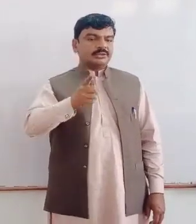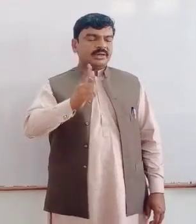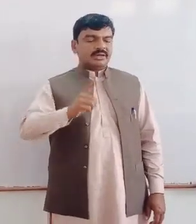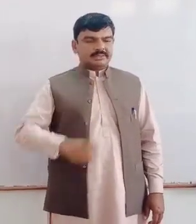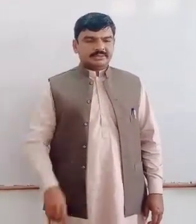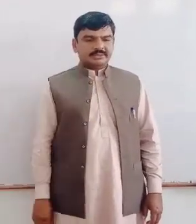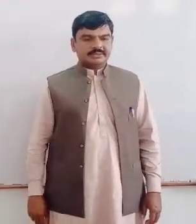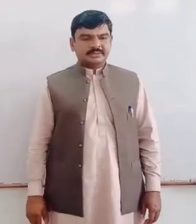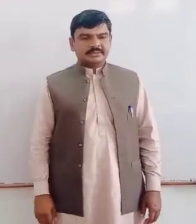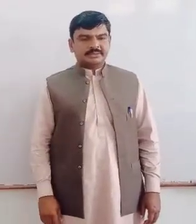खुतबा दीन